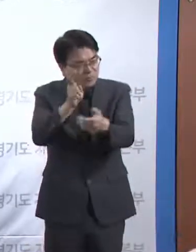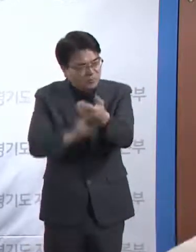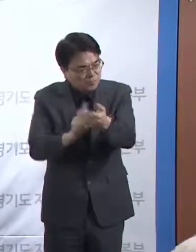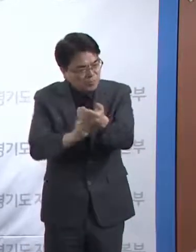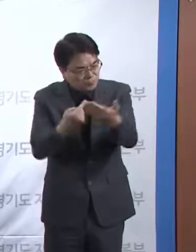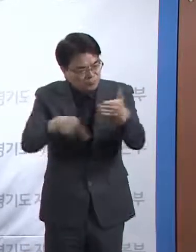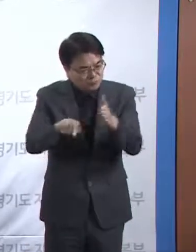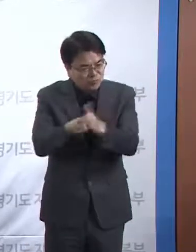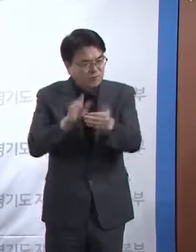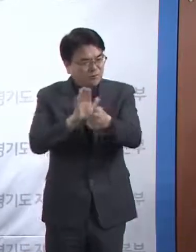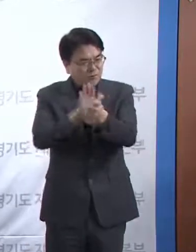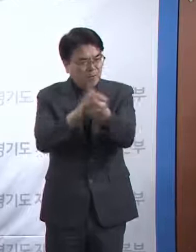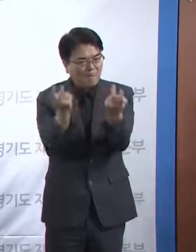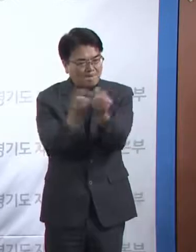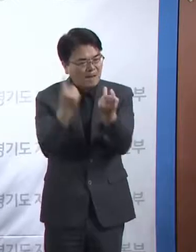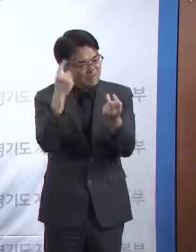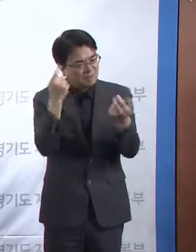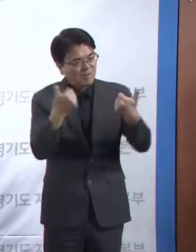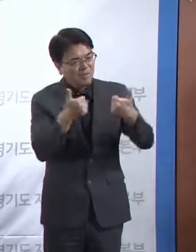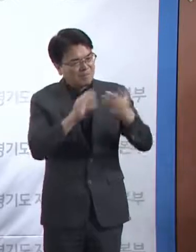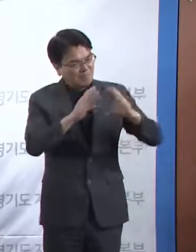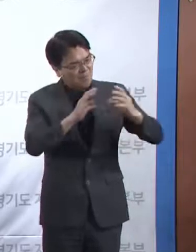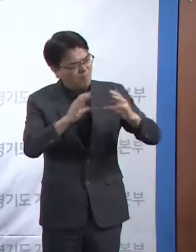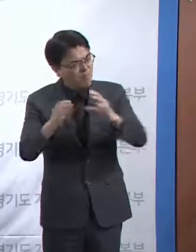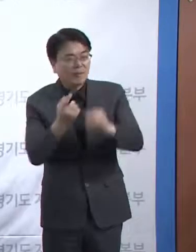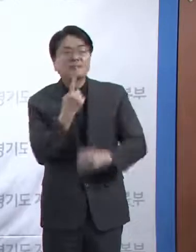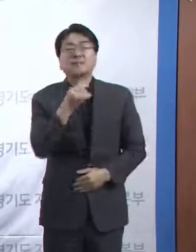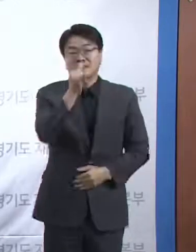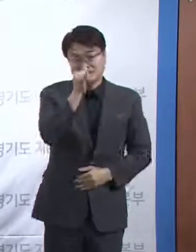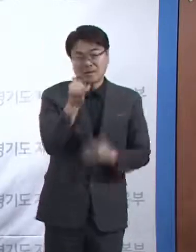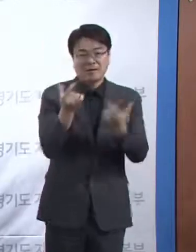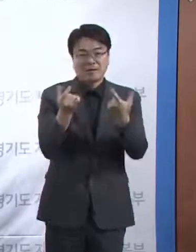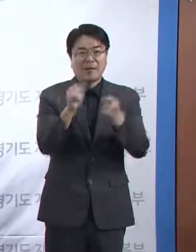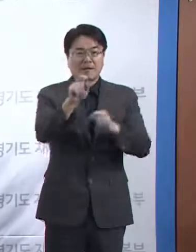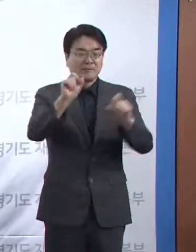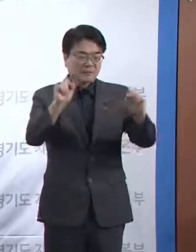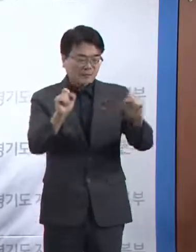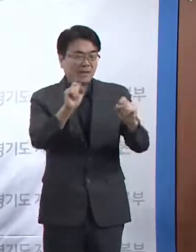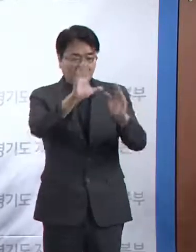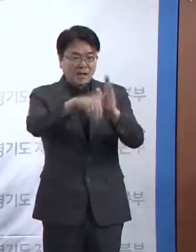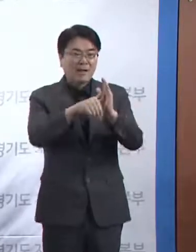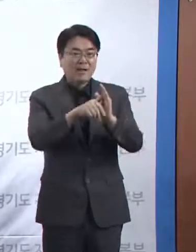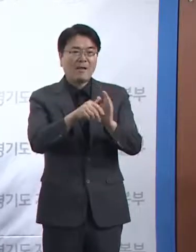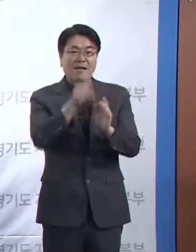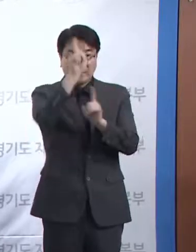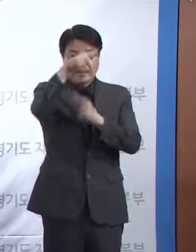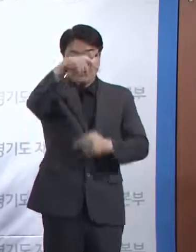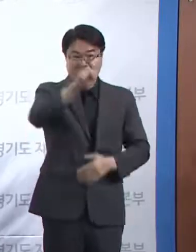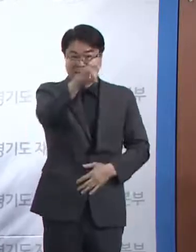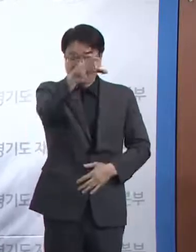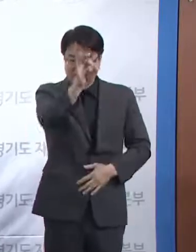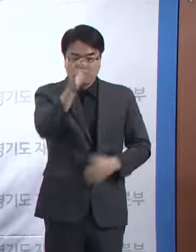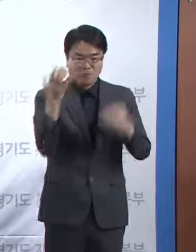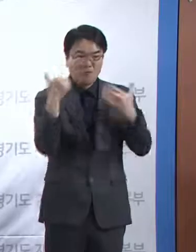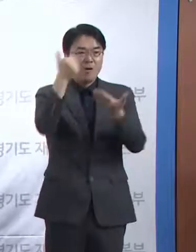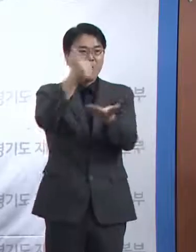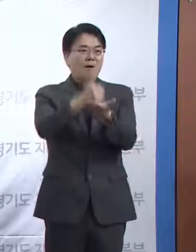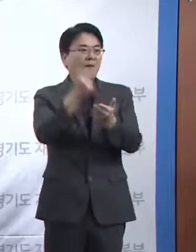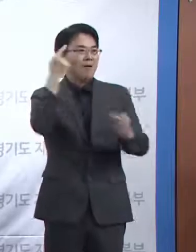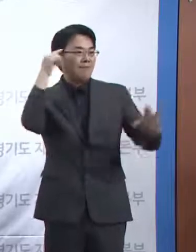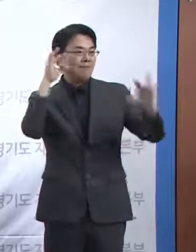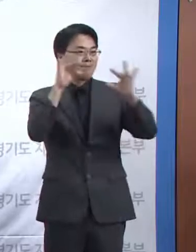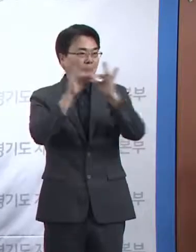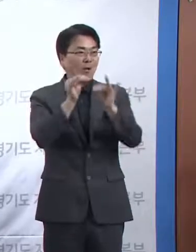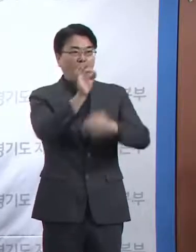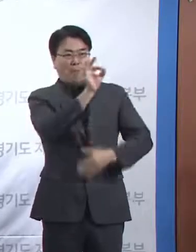있는 방안에 대해서 논의를 해보자고 제안했는데 마침 지사님께서는 흔쾌히 수락을 해주셨습니다.